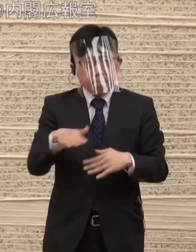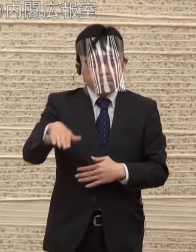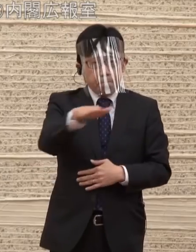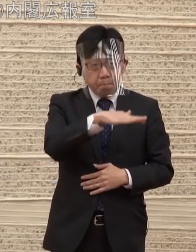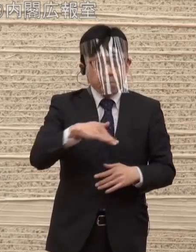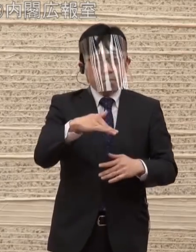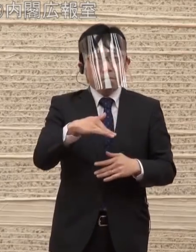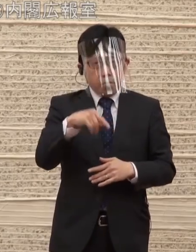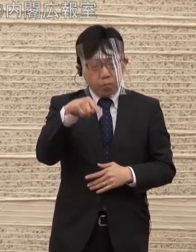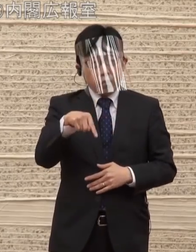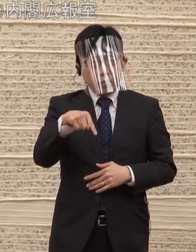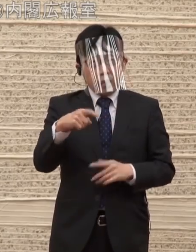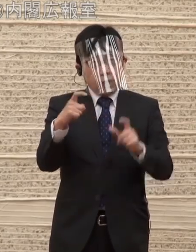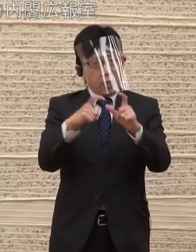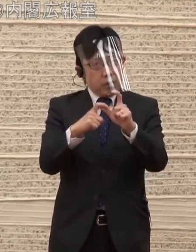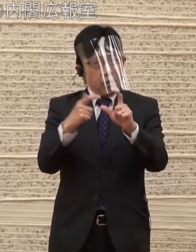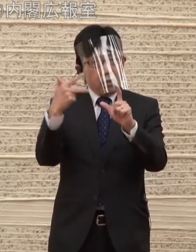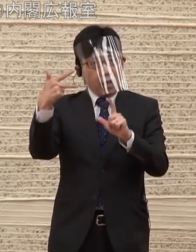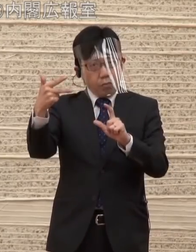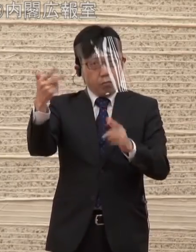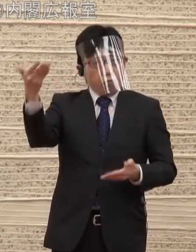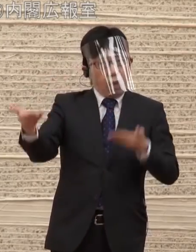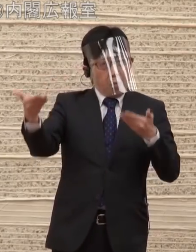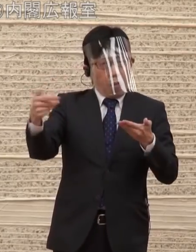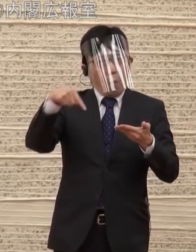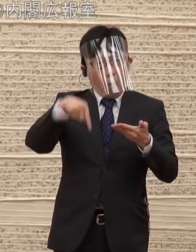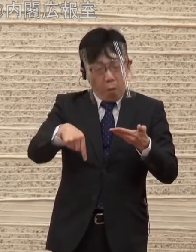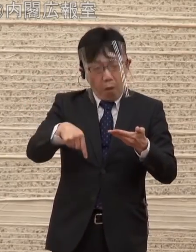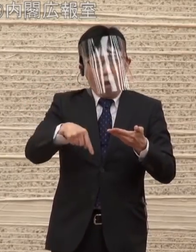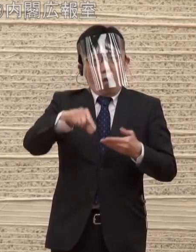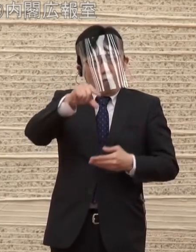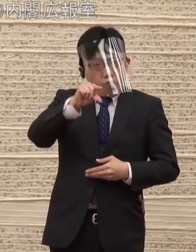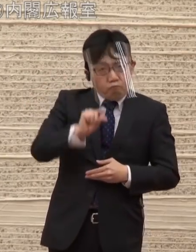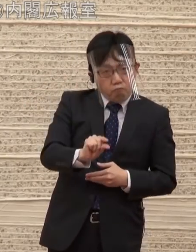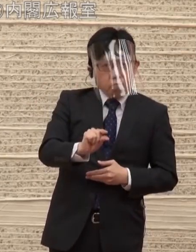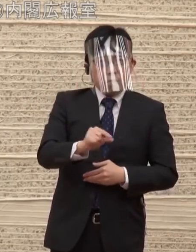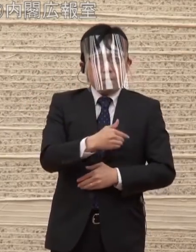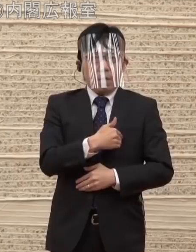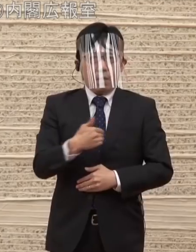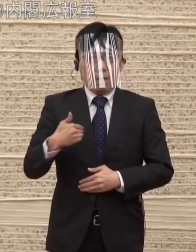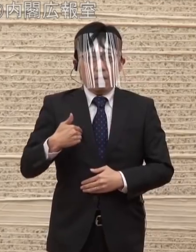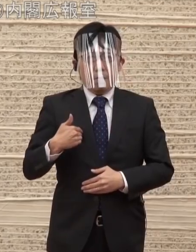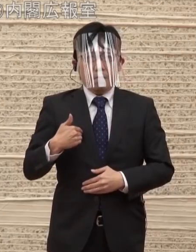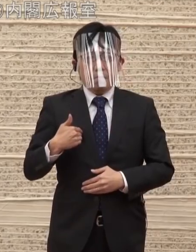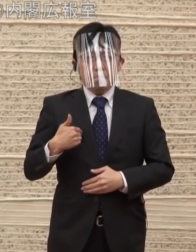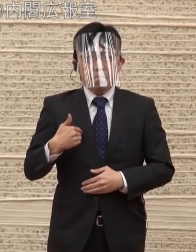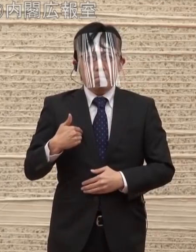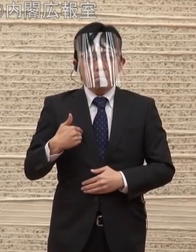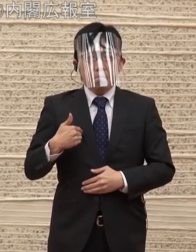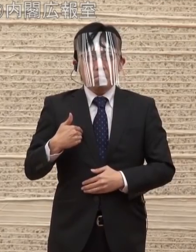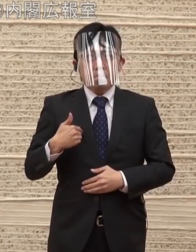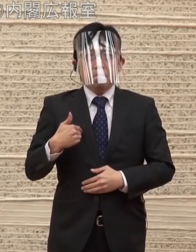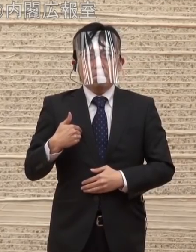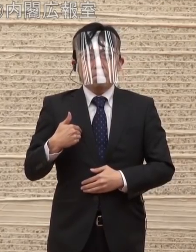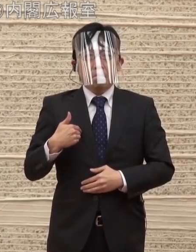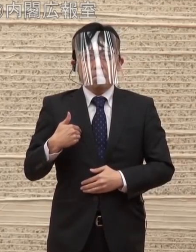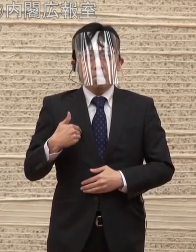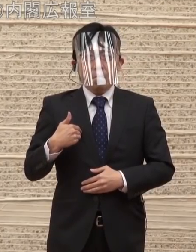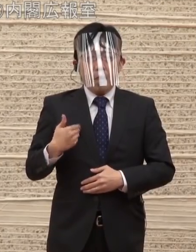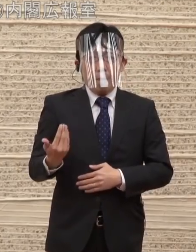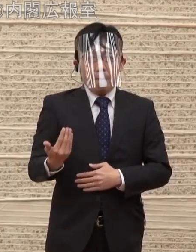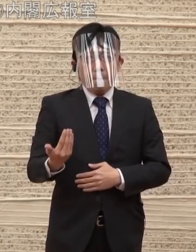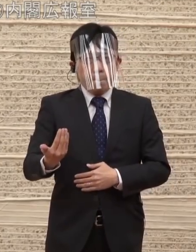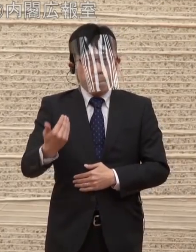の中でも圧倒的に少なく抑え込むことができていますこれまでの